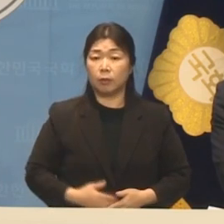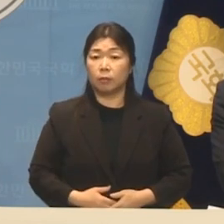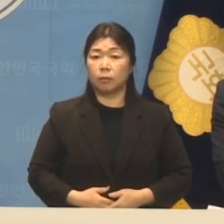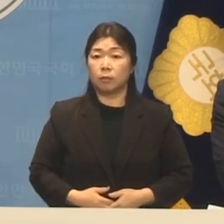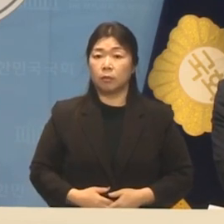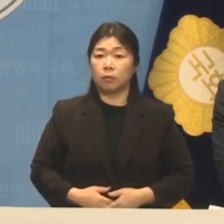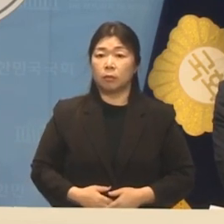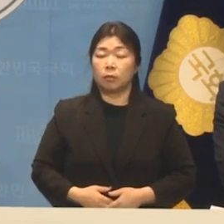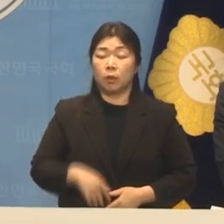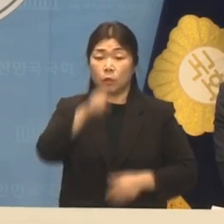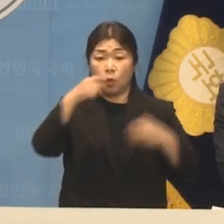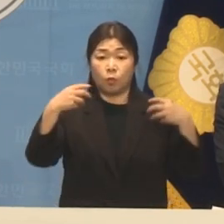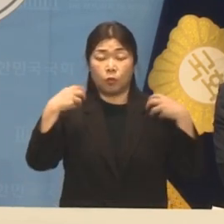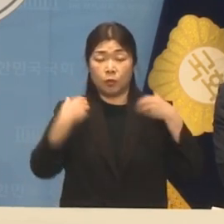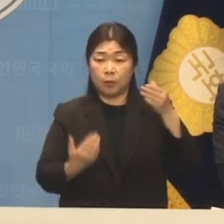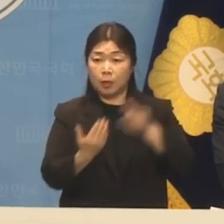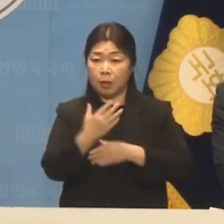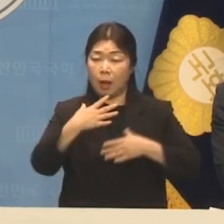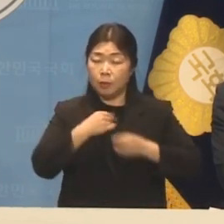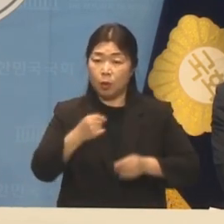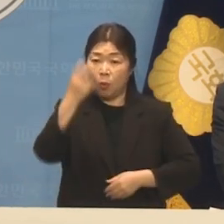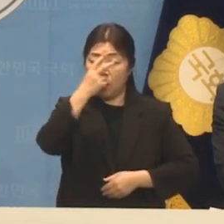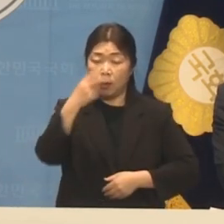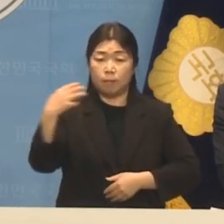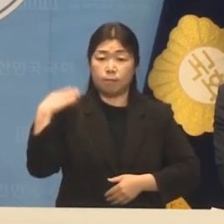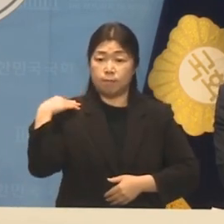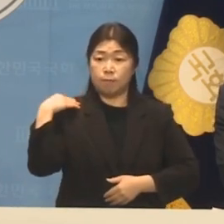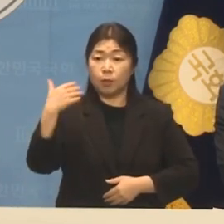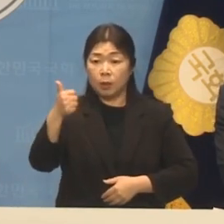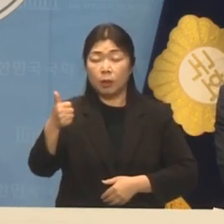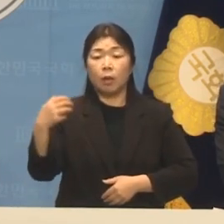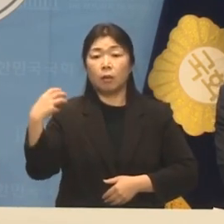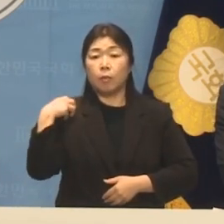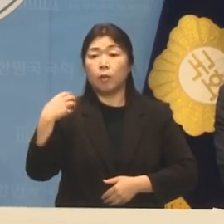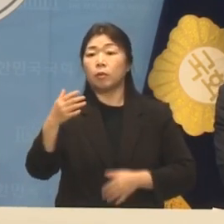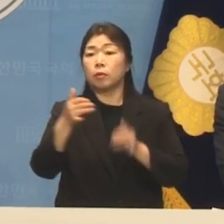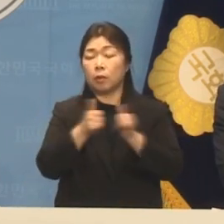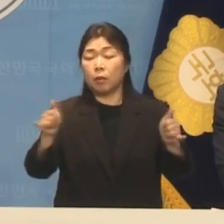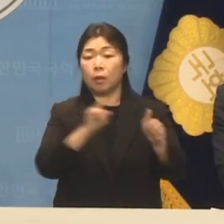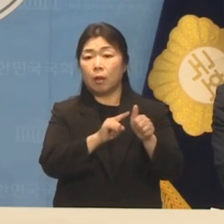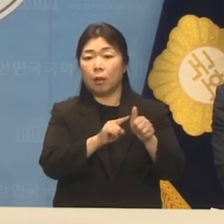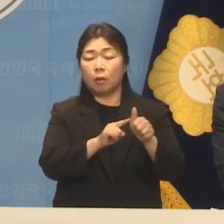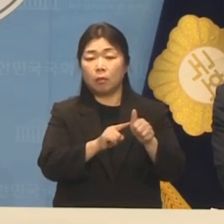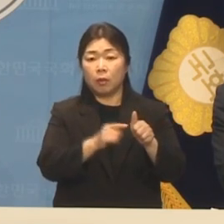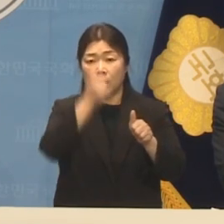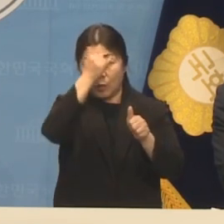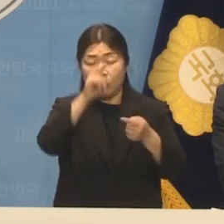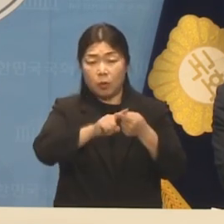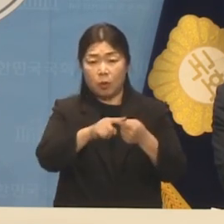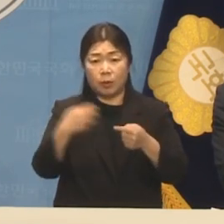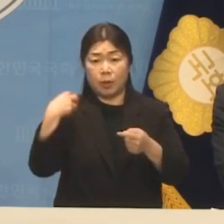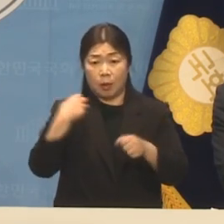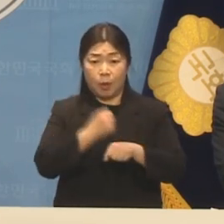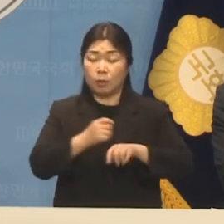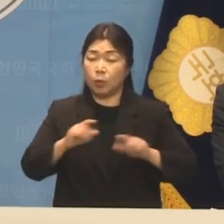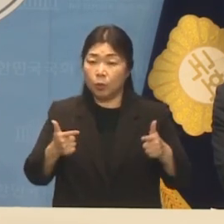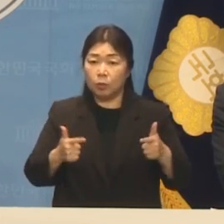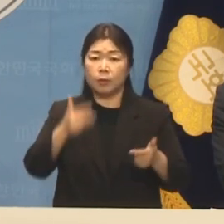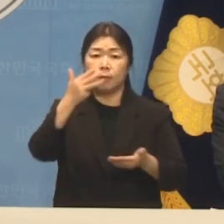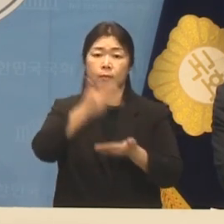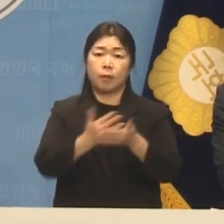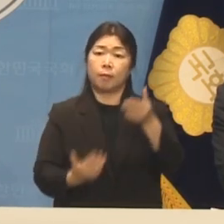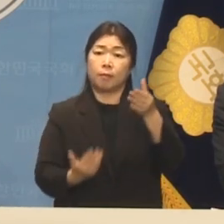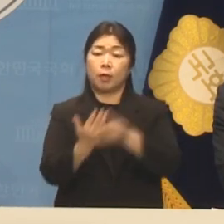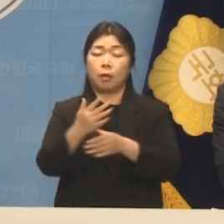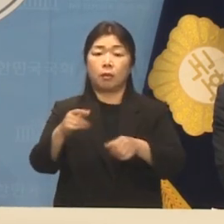정부 재난안전관리부처 수장인 이상민 장관이 도의적 책임을 지기는커녕 이태원 참사